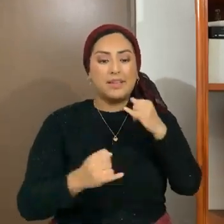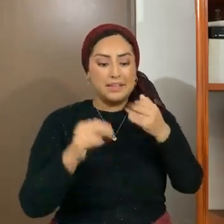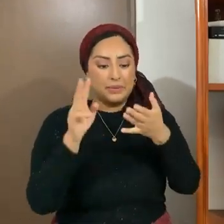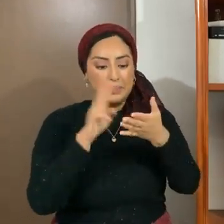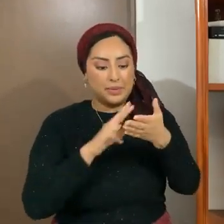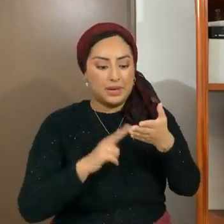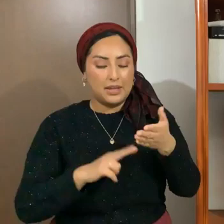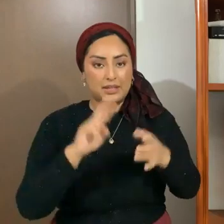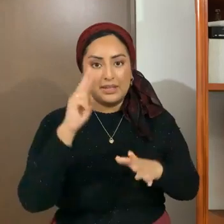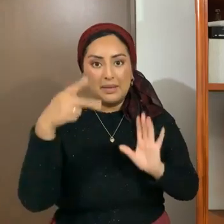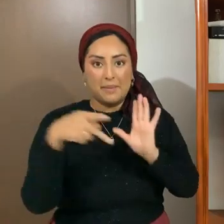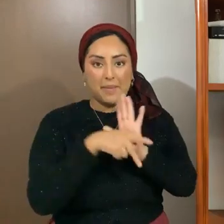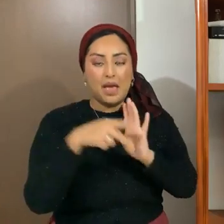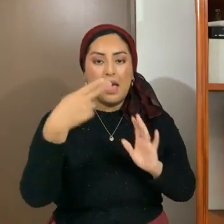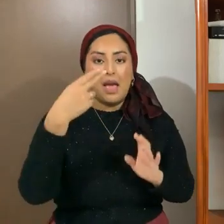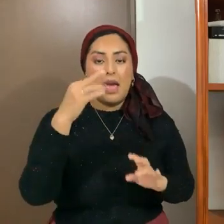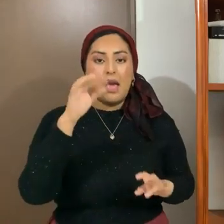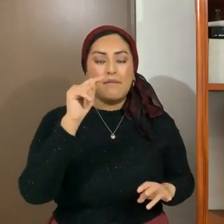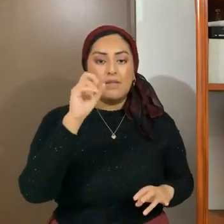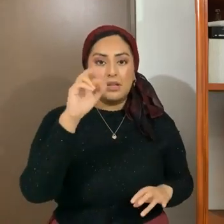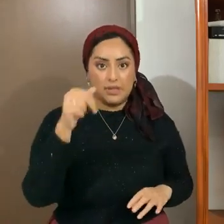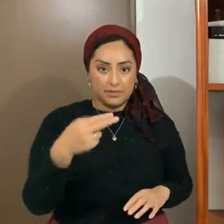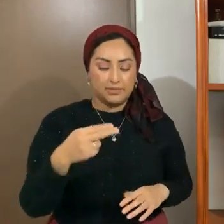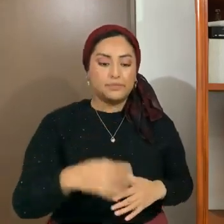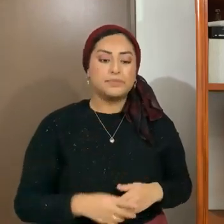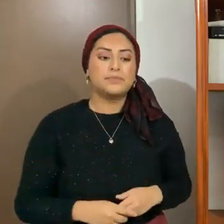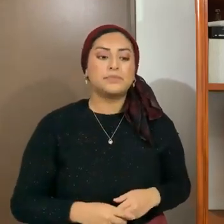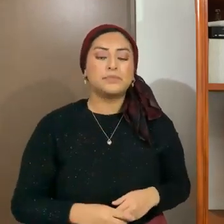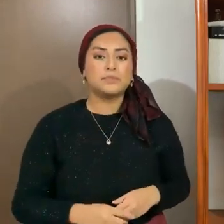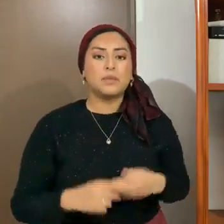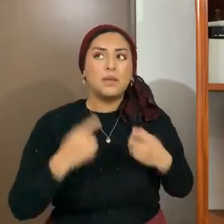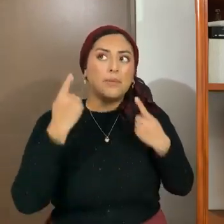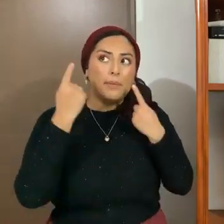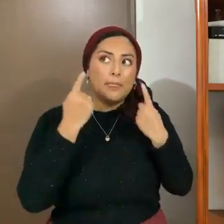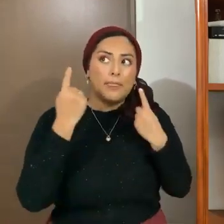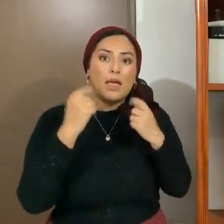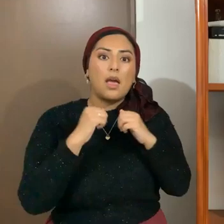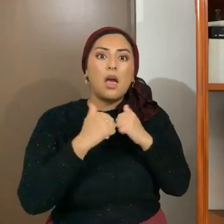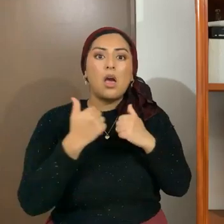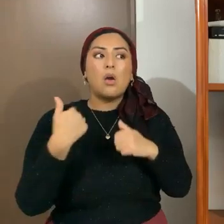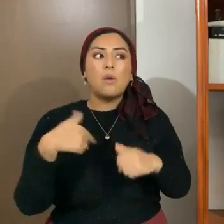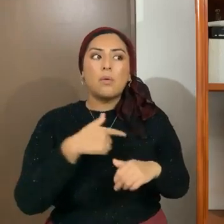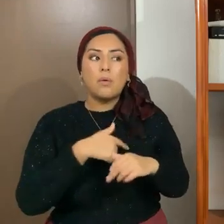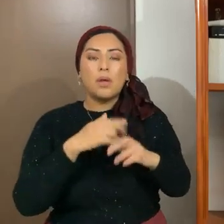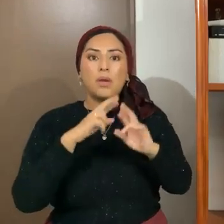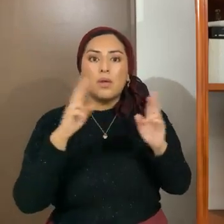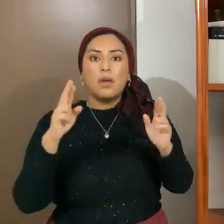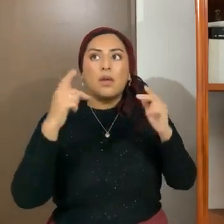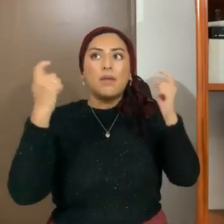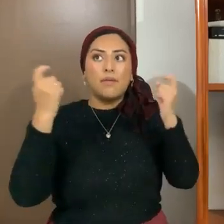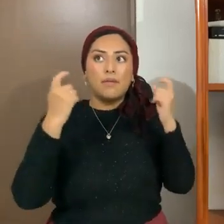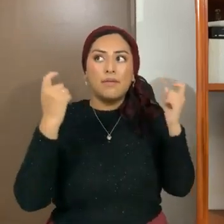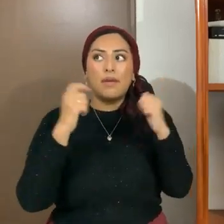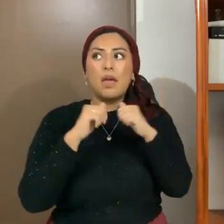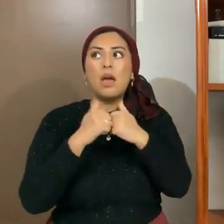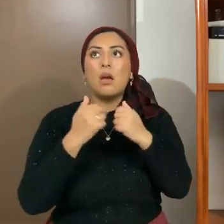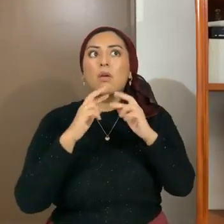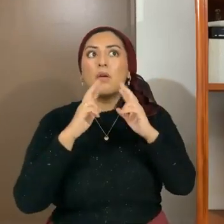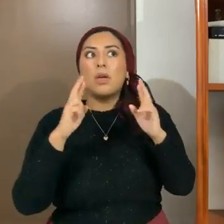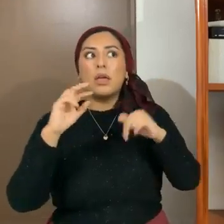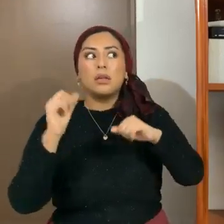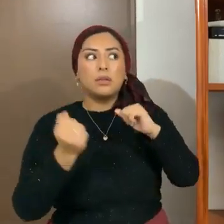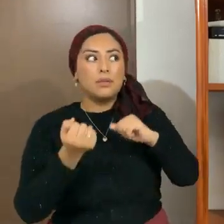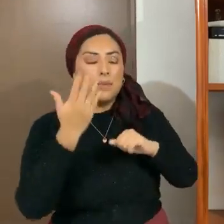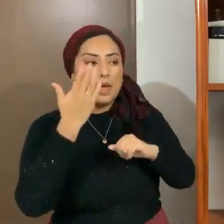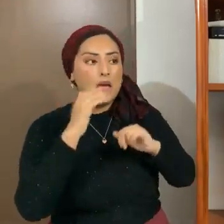la segunda parte de la Haftarah y entonces así analizar cómo preparamos las fiestas, cómo preparamos el Shabbat,